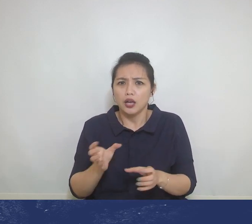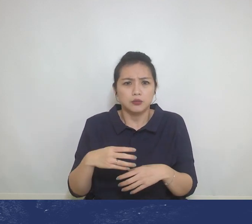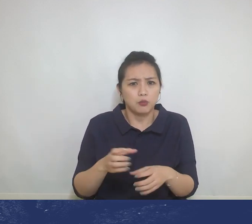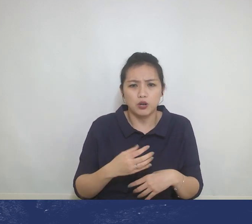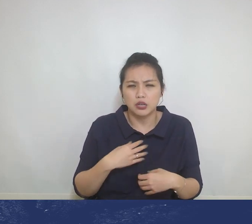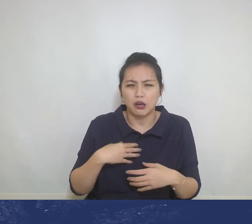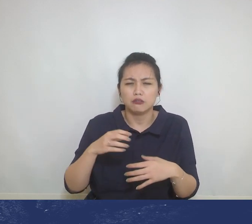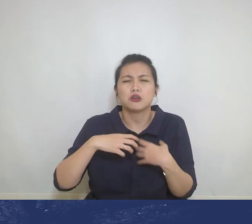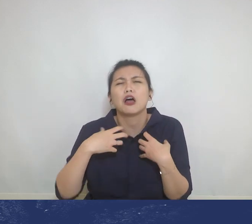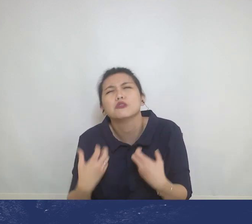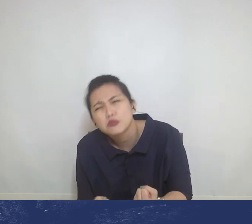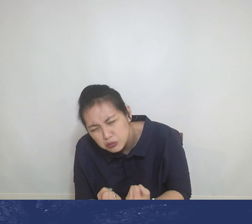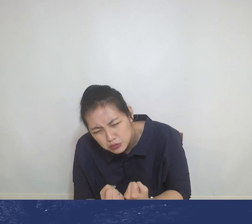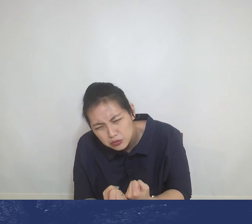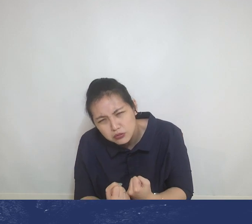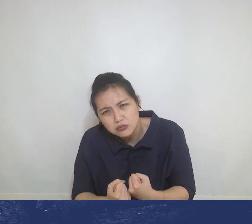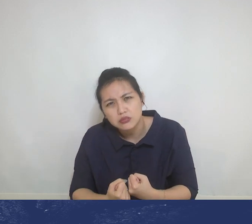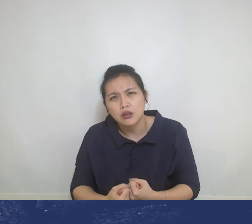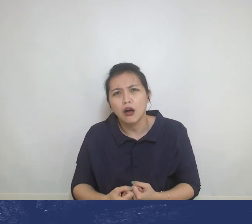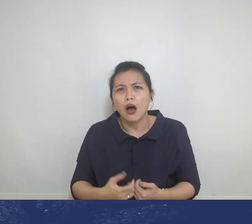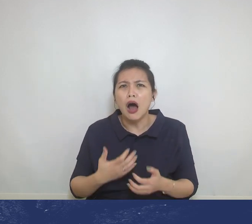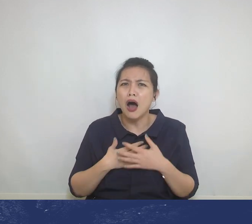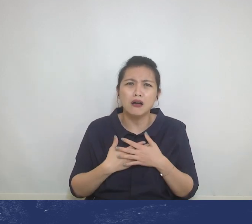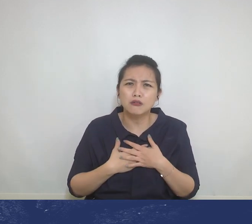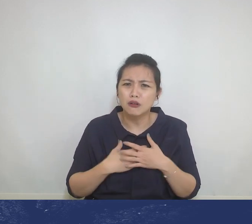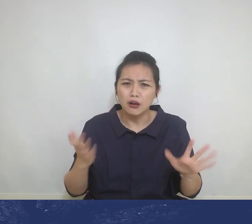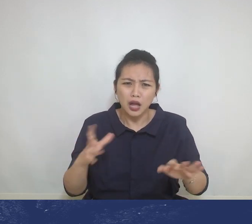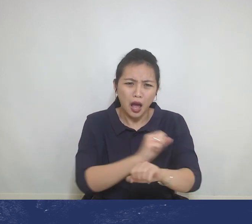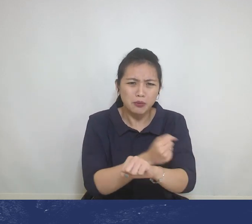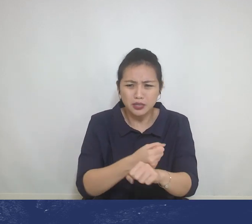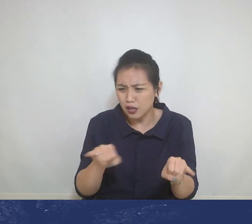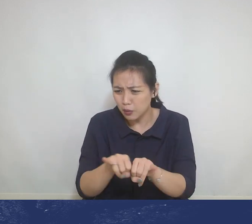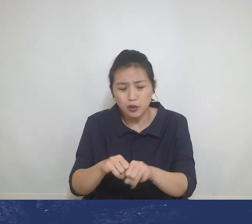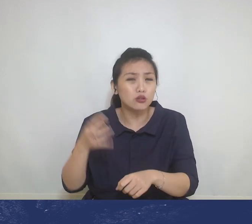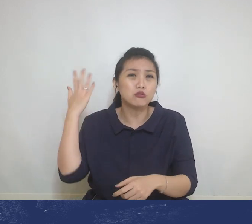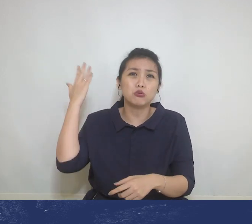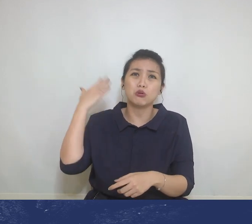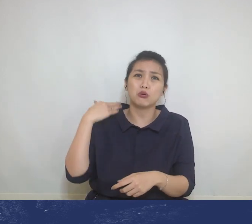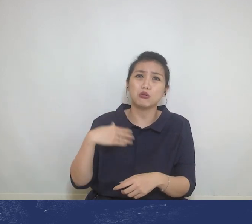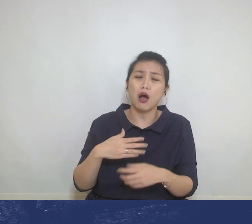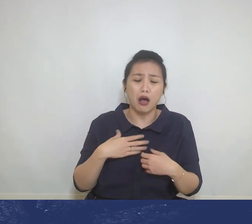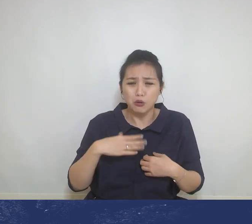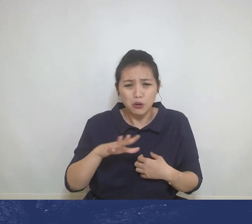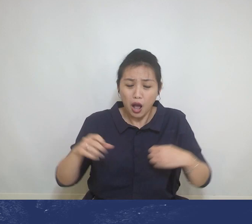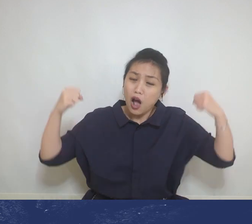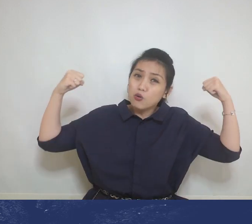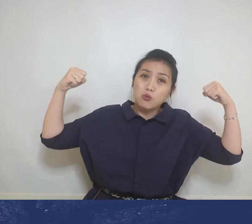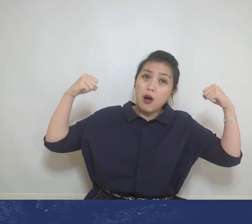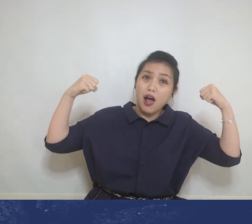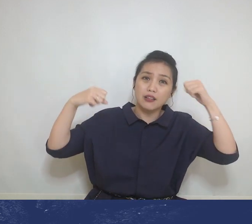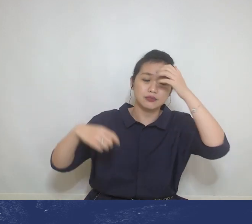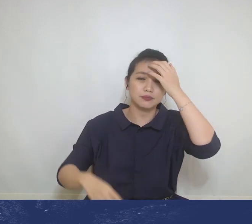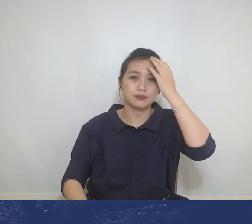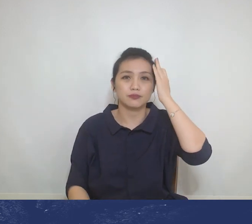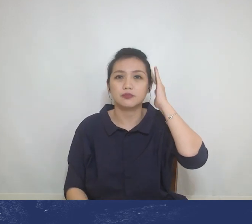kayak terplecok. Saya itu kayak merasa, loh aku gak bisa jadi seperti dulu lagi, aku gak bisa sekuat itu